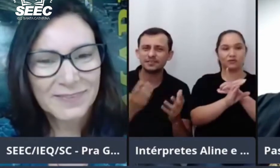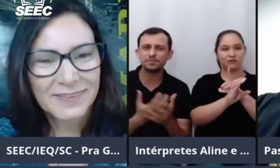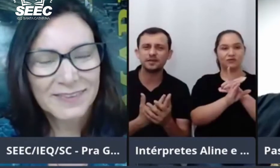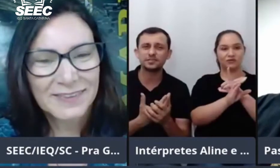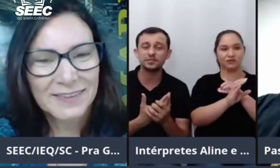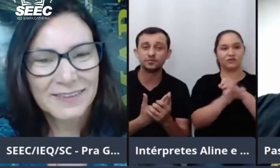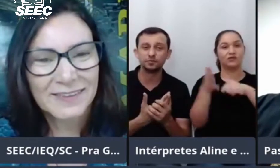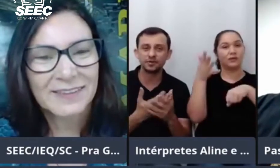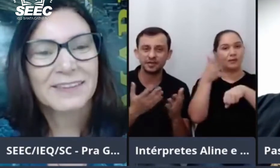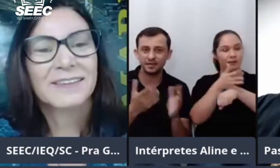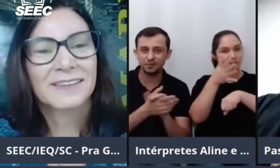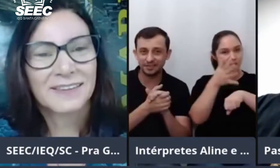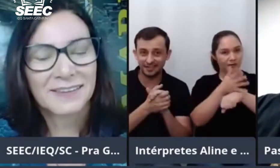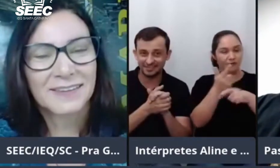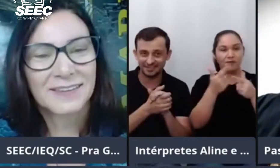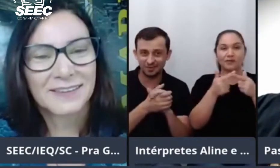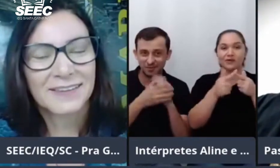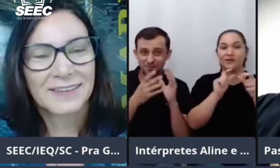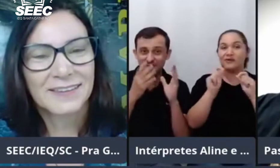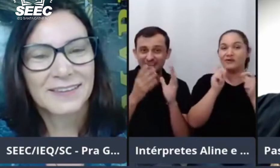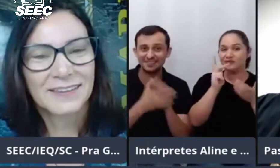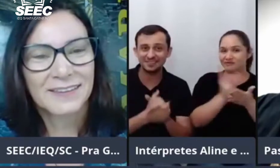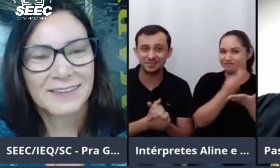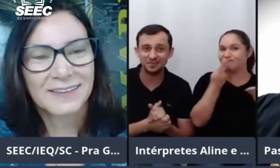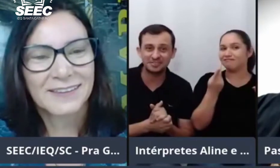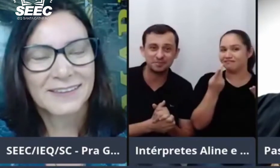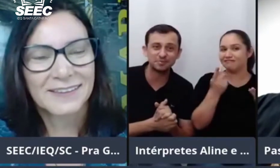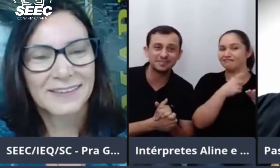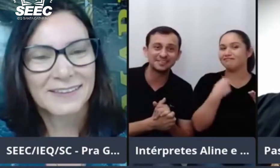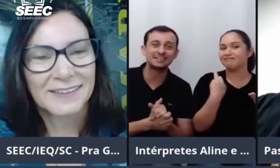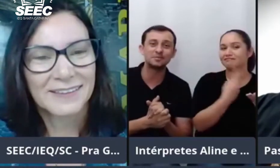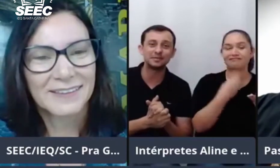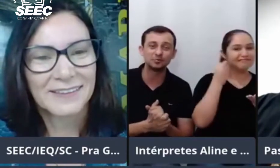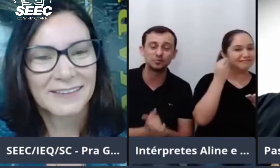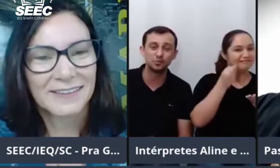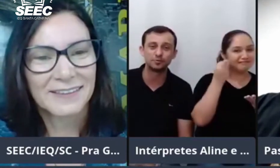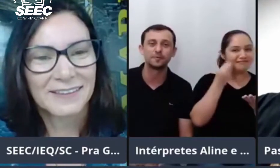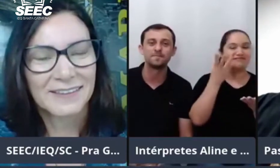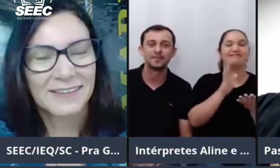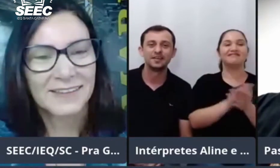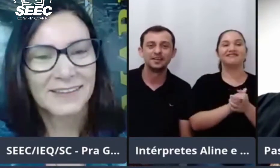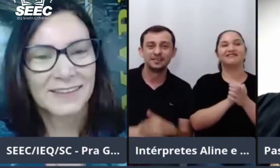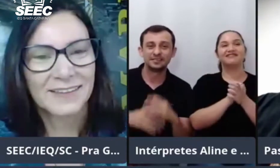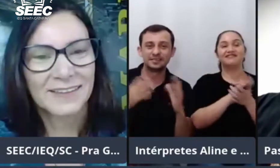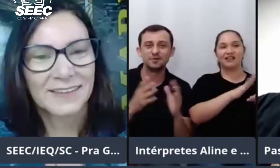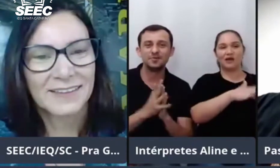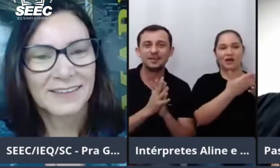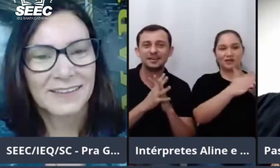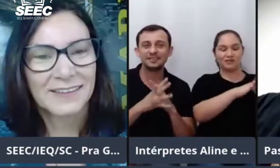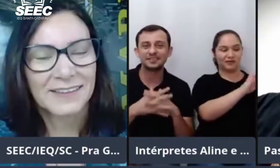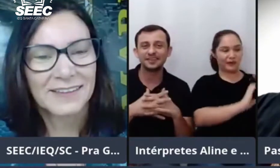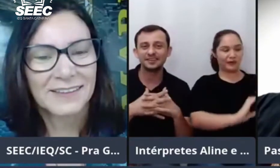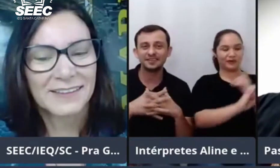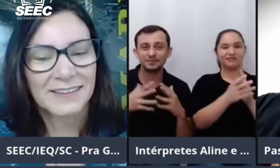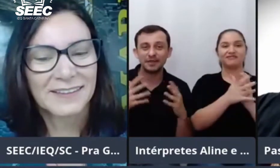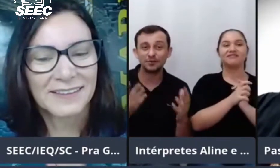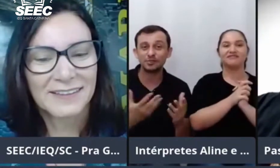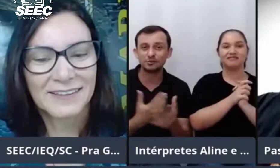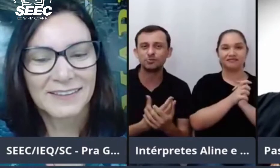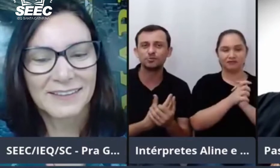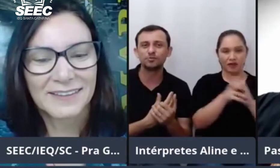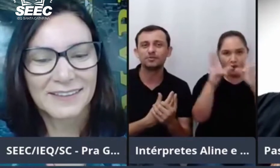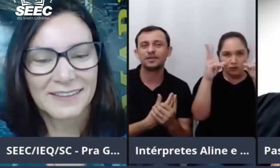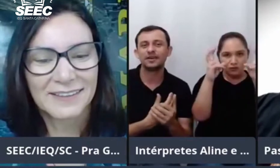bem participativo. Porque o que acontece? Né? Uma experiência que nós temos quando a gente está interpretando um culto. Então, chega a